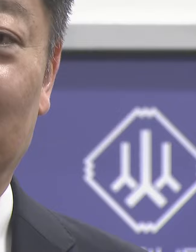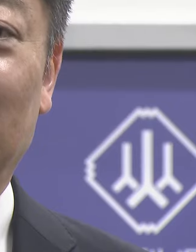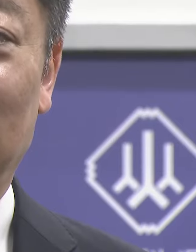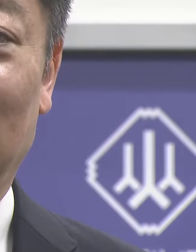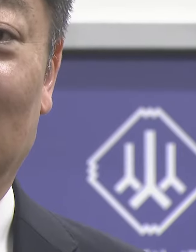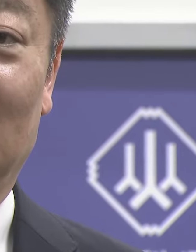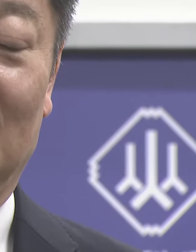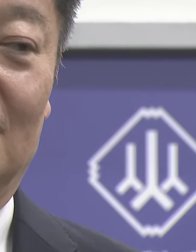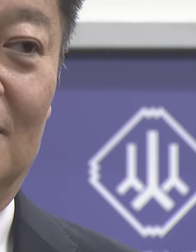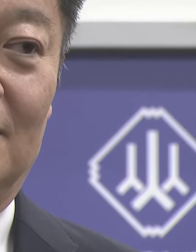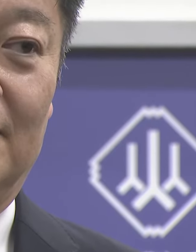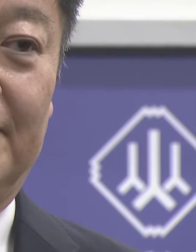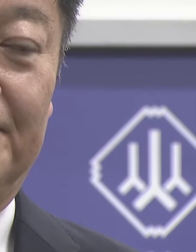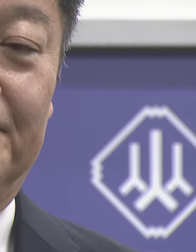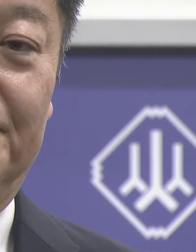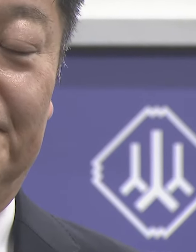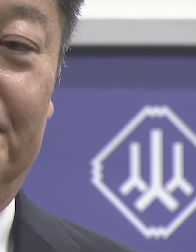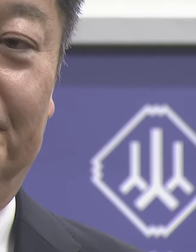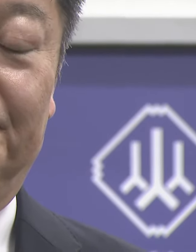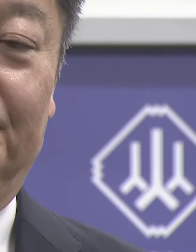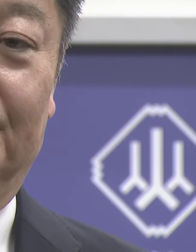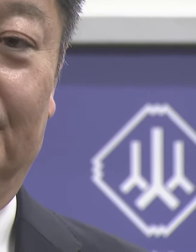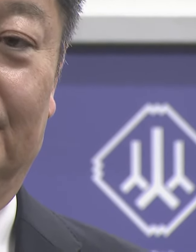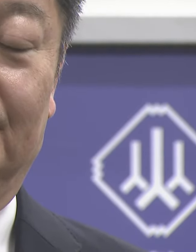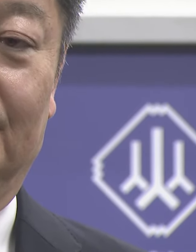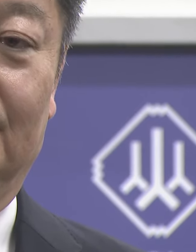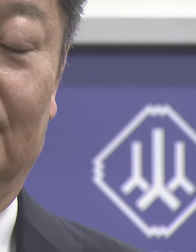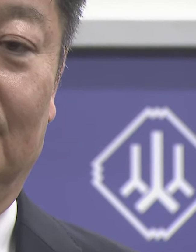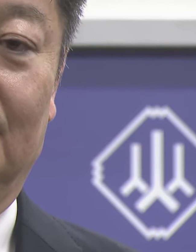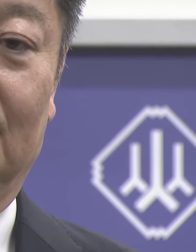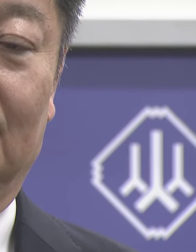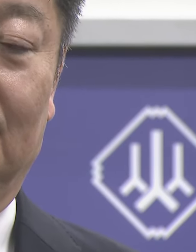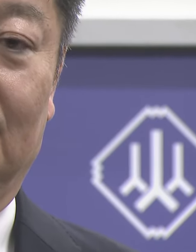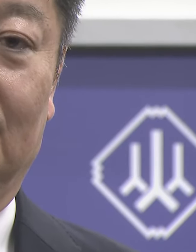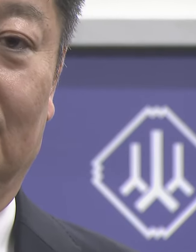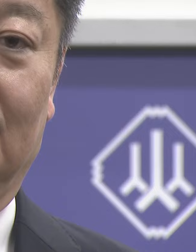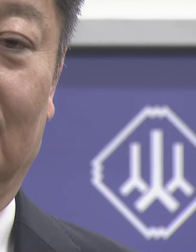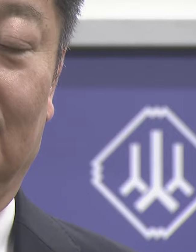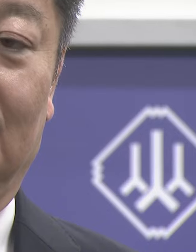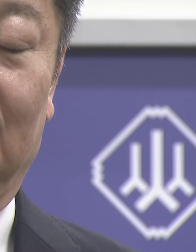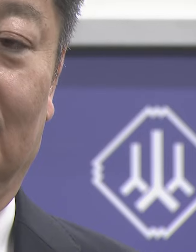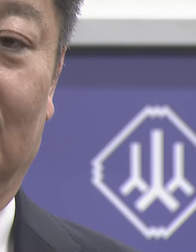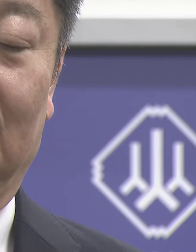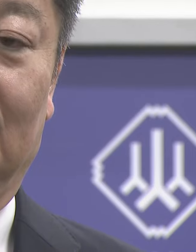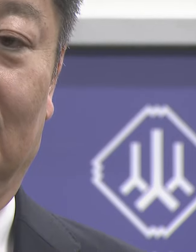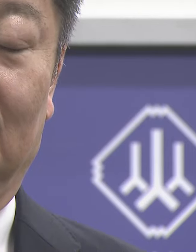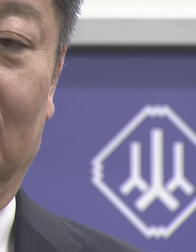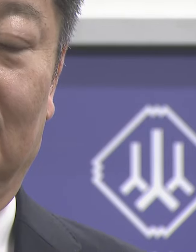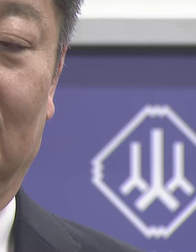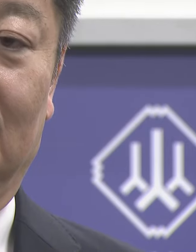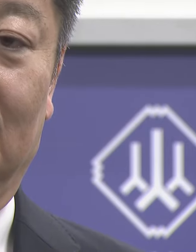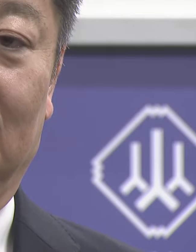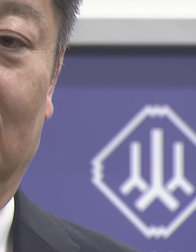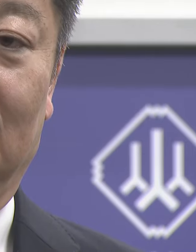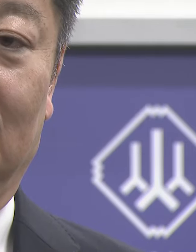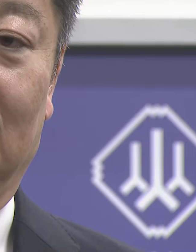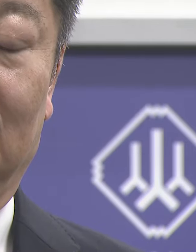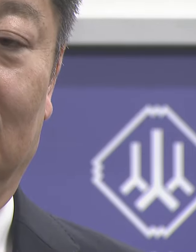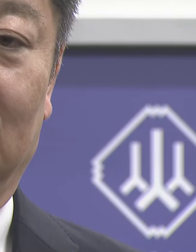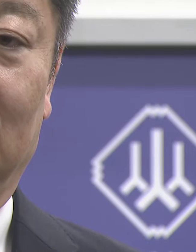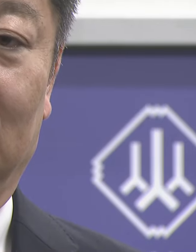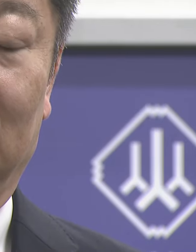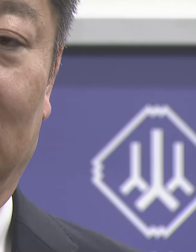物理的に フォーダムで記載だった1182万円について、あの知事は、まあ、帳簿で管理をしてい